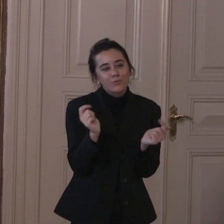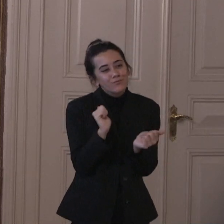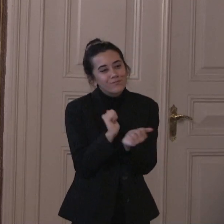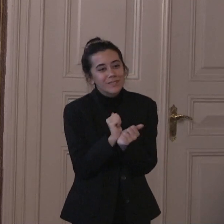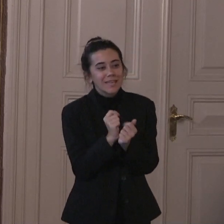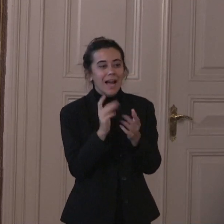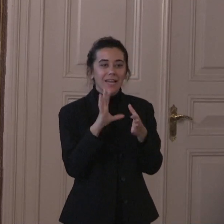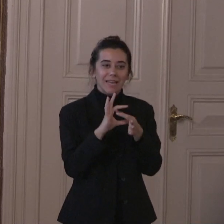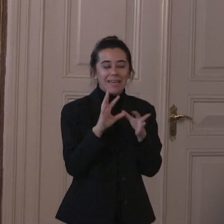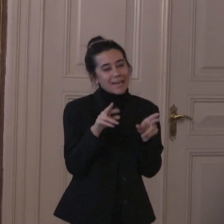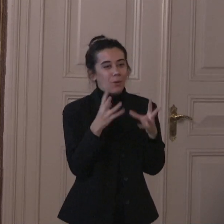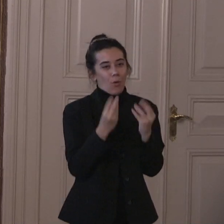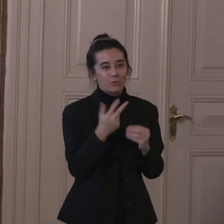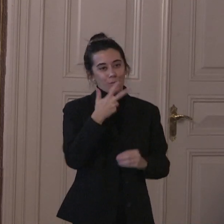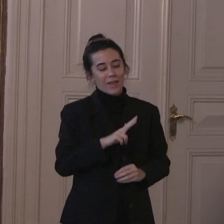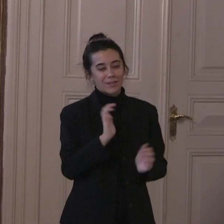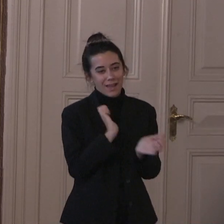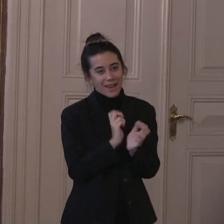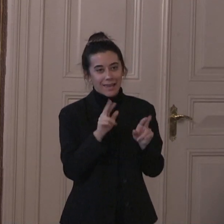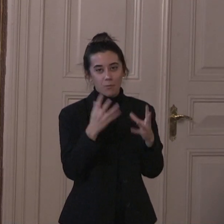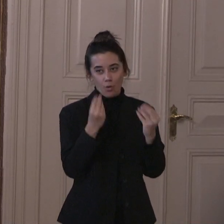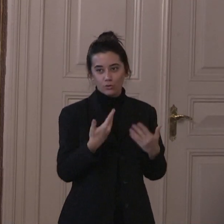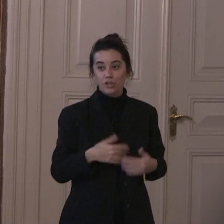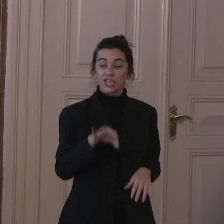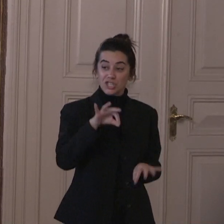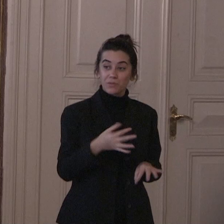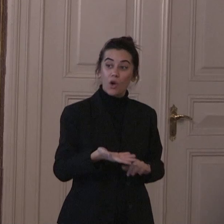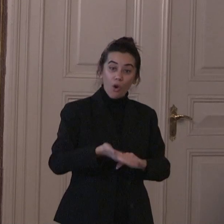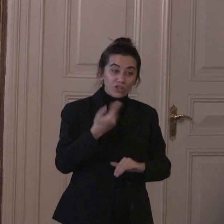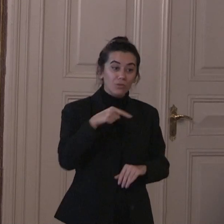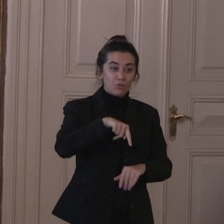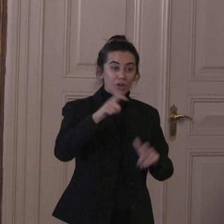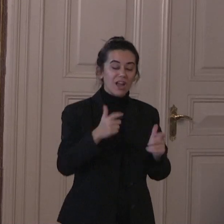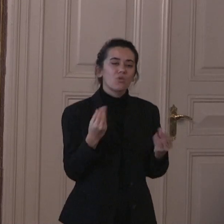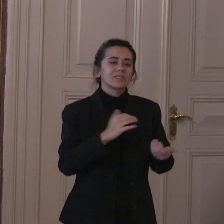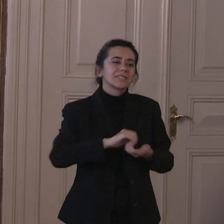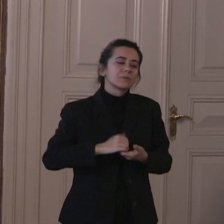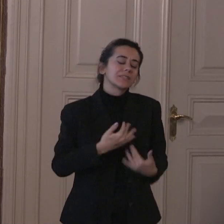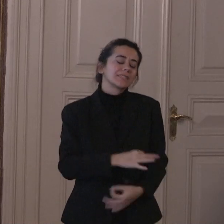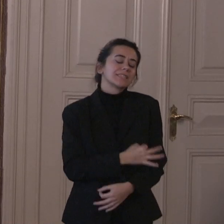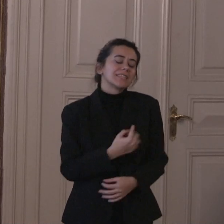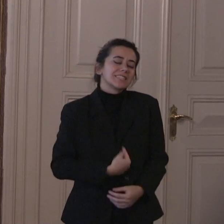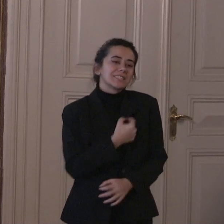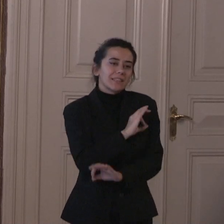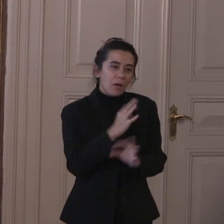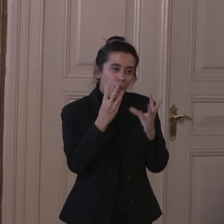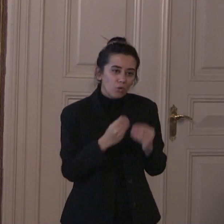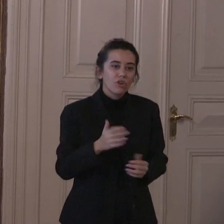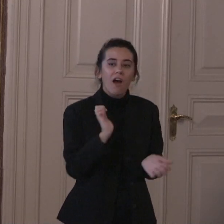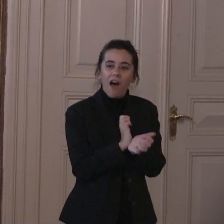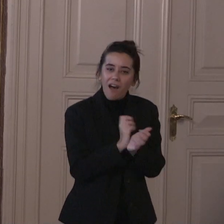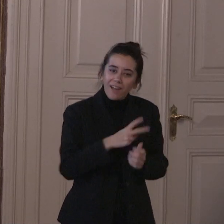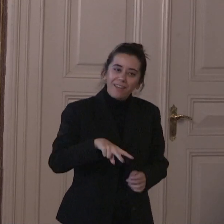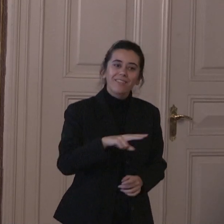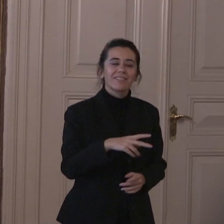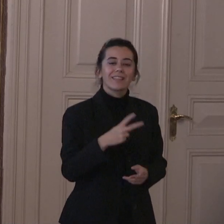baktık. Şimdi öncelikle burası gerçekten çok samimi bir ortam ve dediğim gibi aile gibiyiz. Artık geri